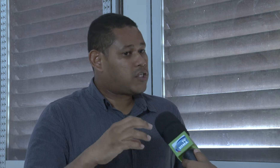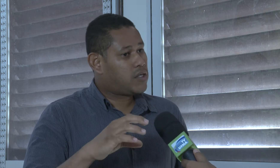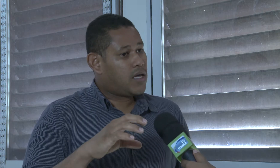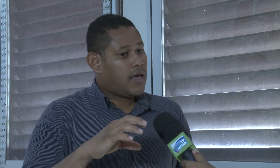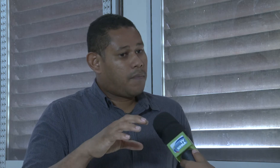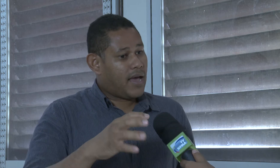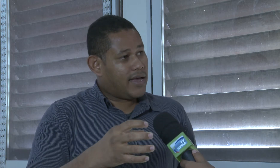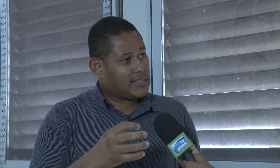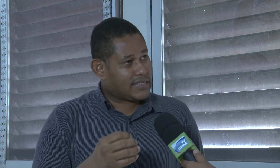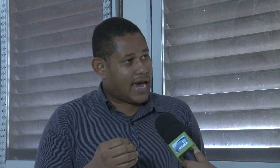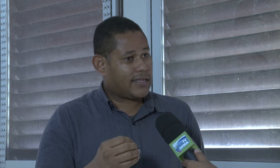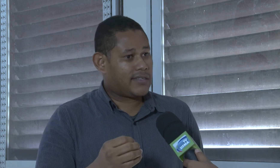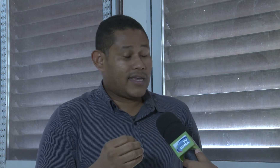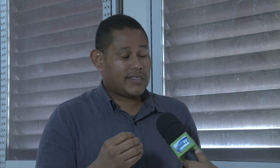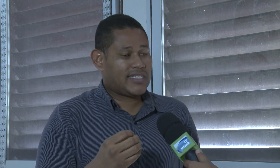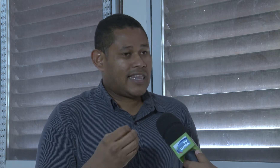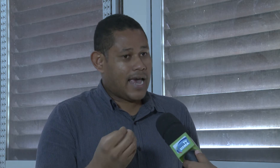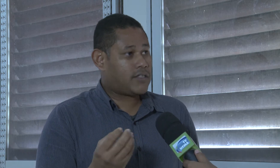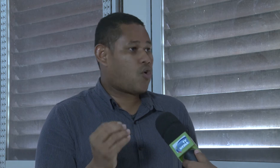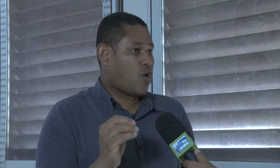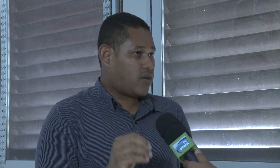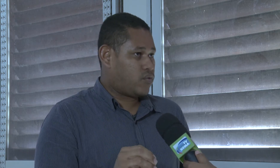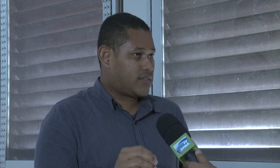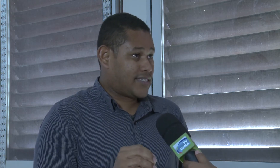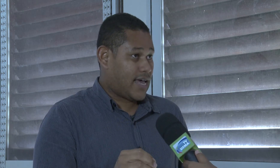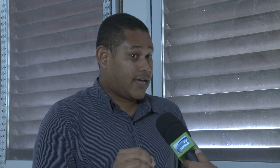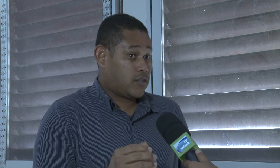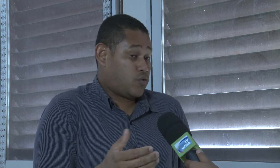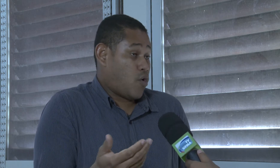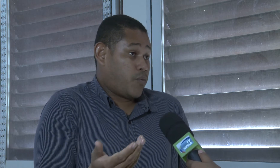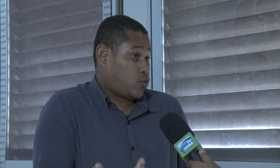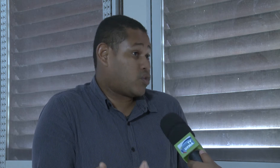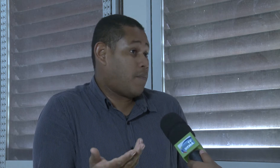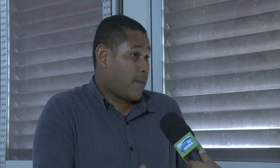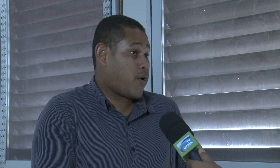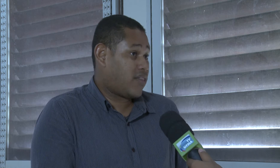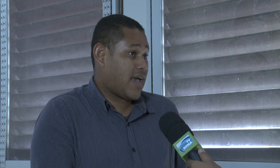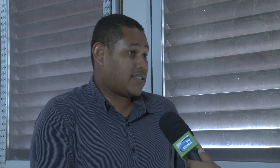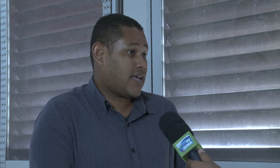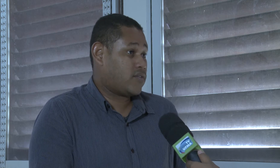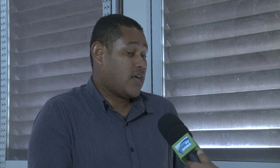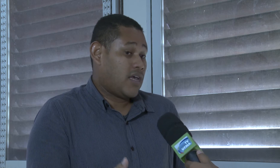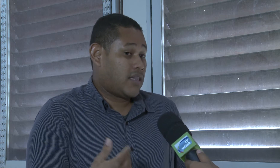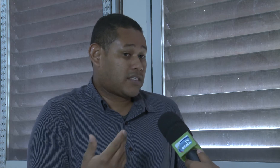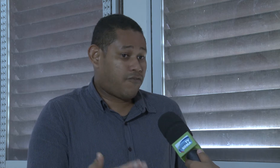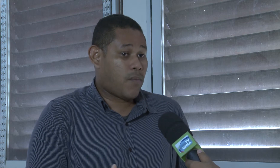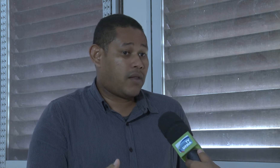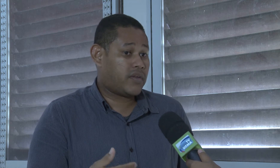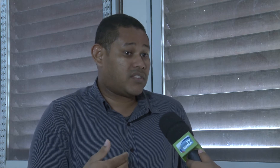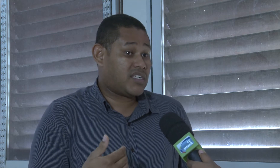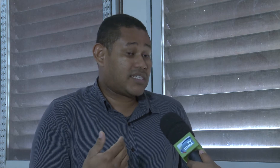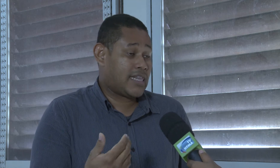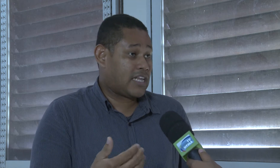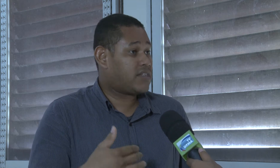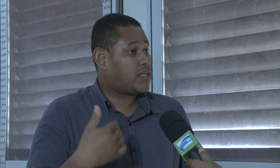pega esse site e sinais de coloca no site os copos também por terra e da forma liga disse nada tem